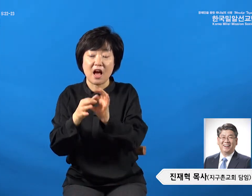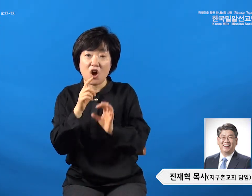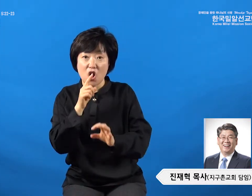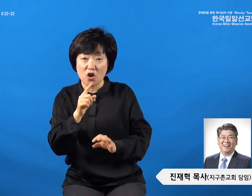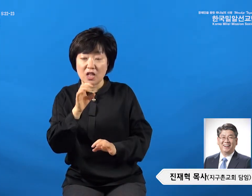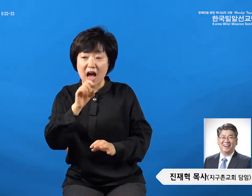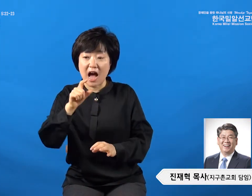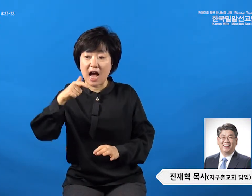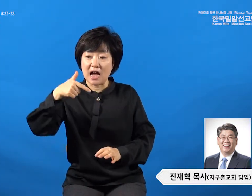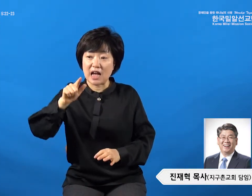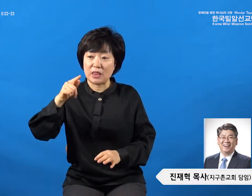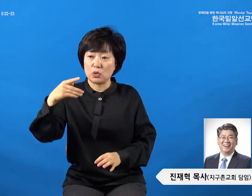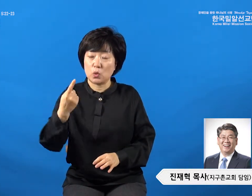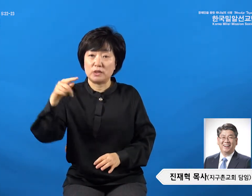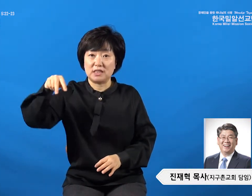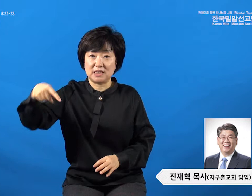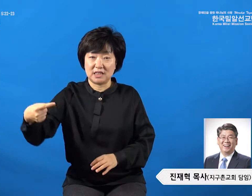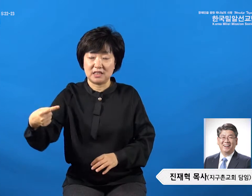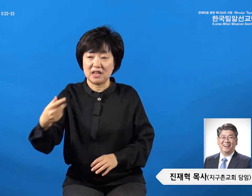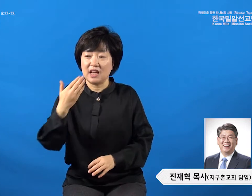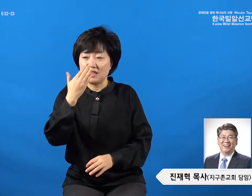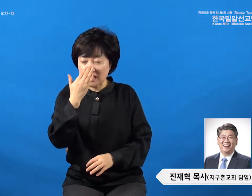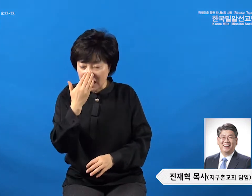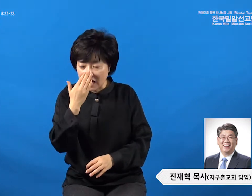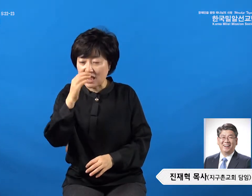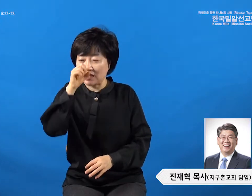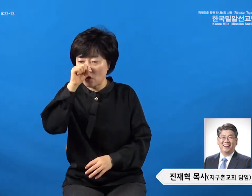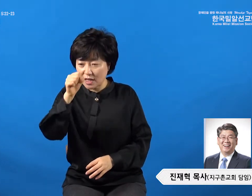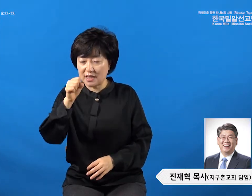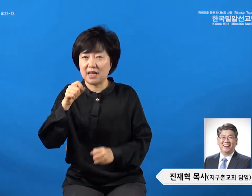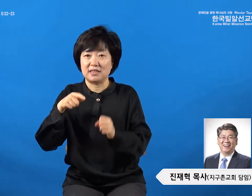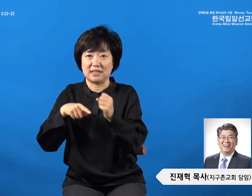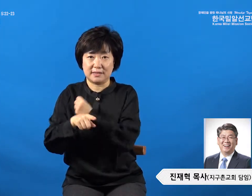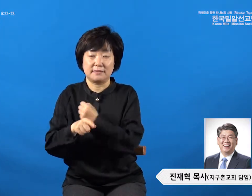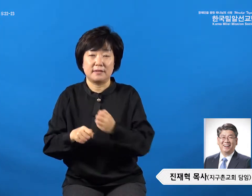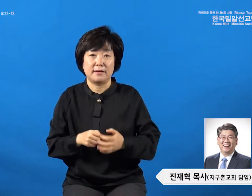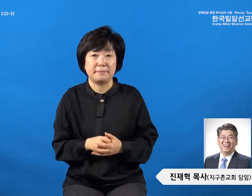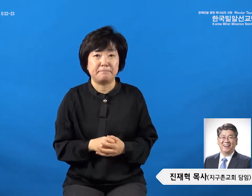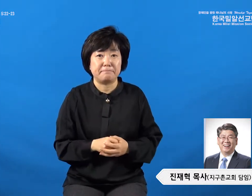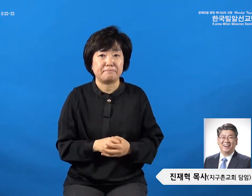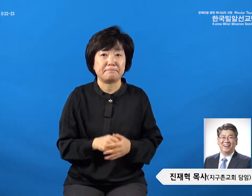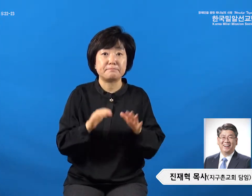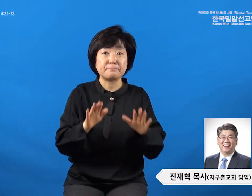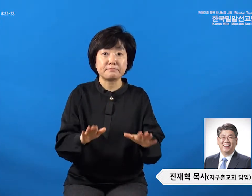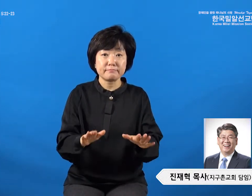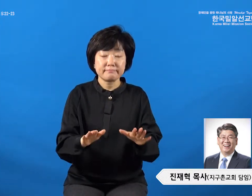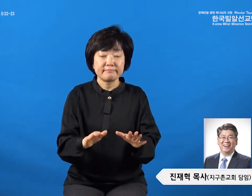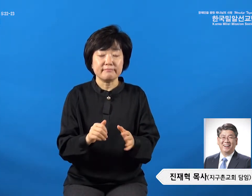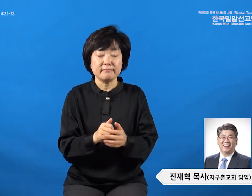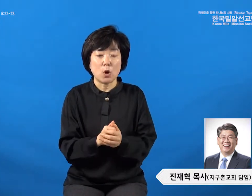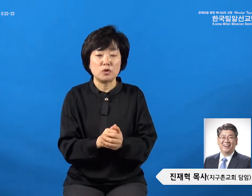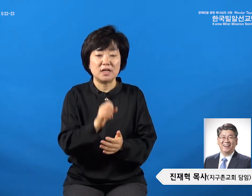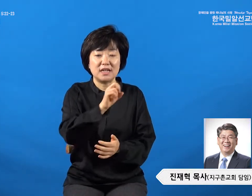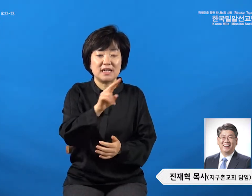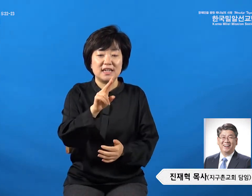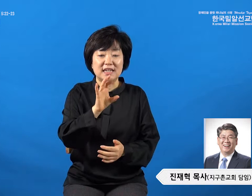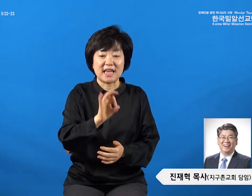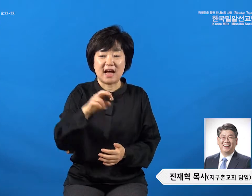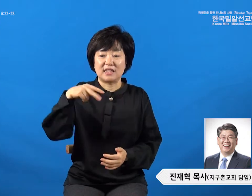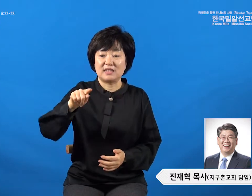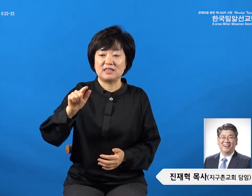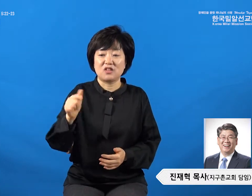아가토스란 단어가 사용됐는데 착하다, 선하다 이런 뜻입니다. 그래서 오늘 이 어질